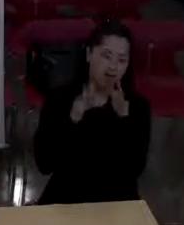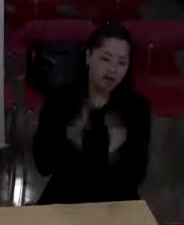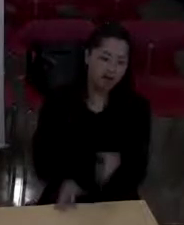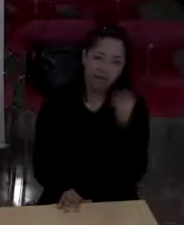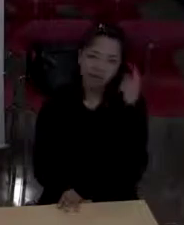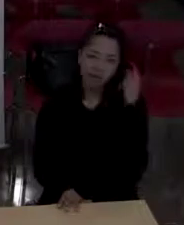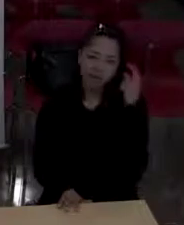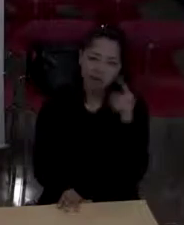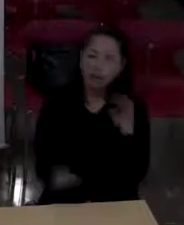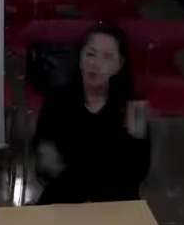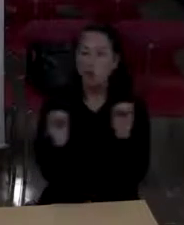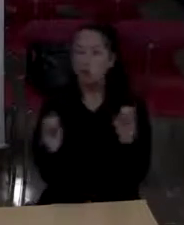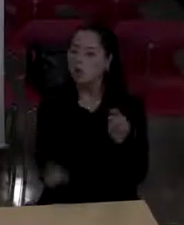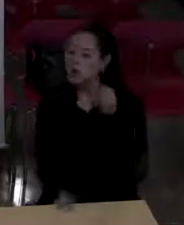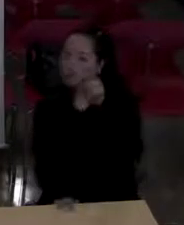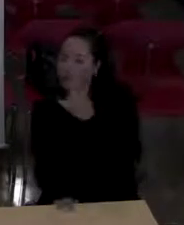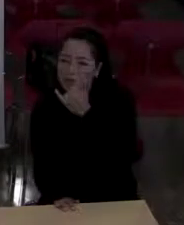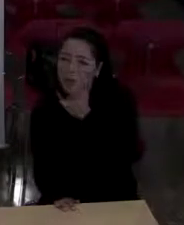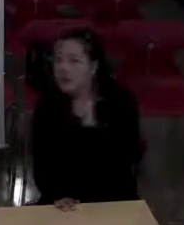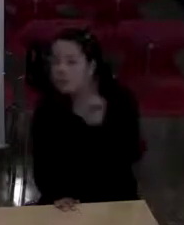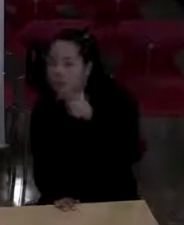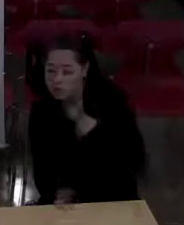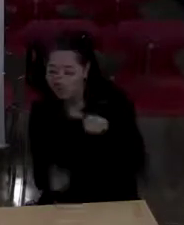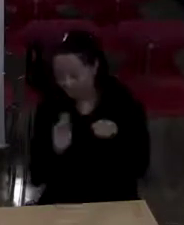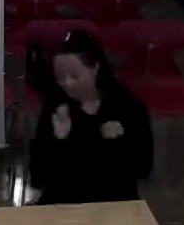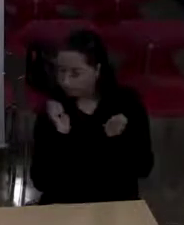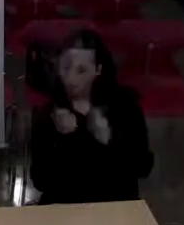ajustes, lo acomodo y vuelvo y lo reproduzco.